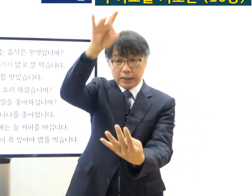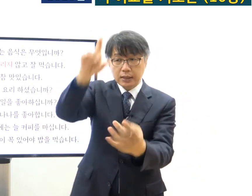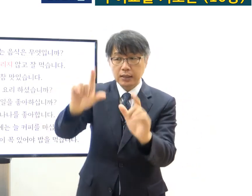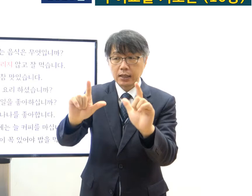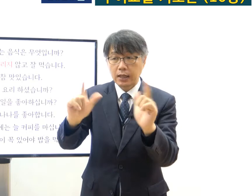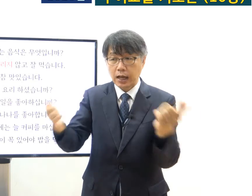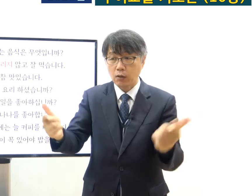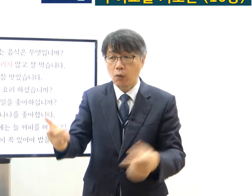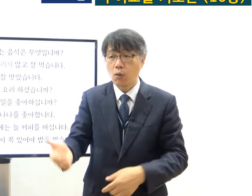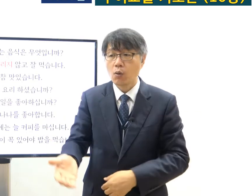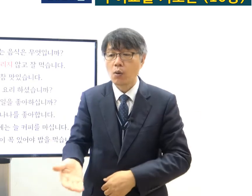가리지 않고